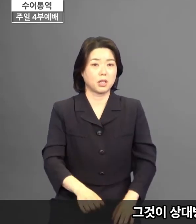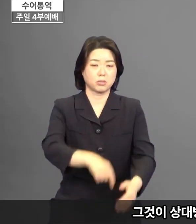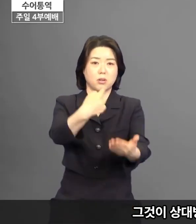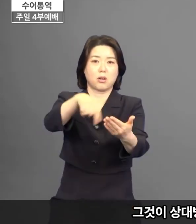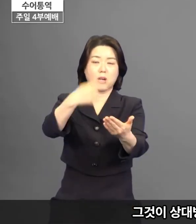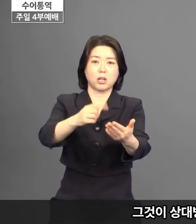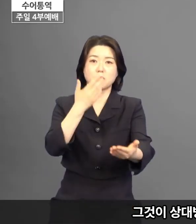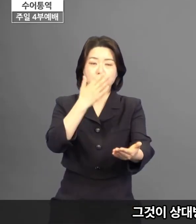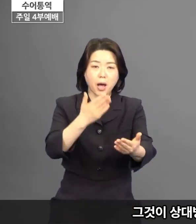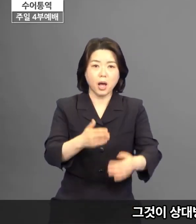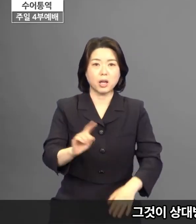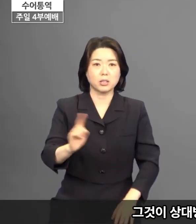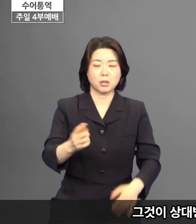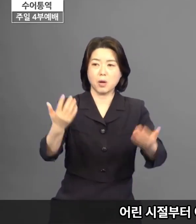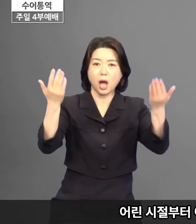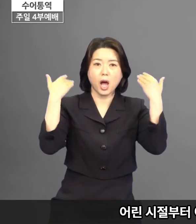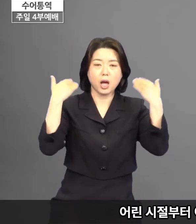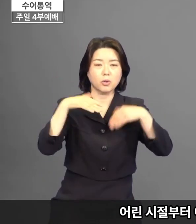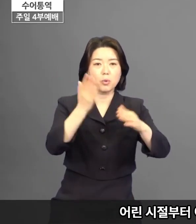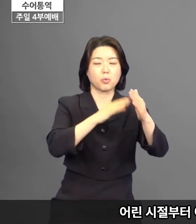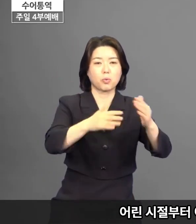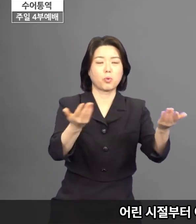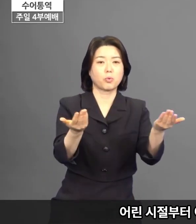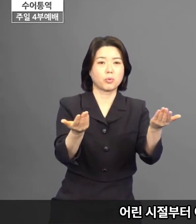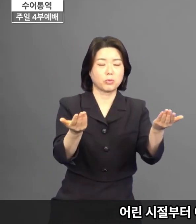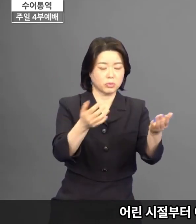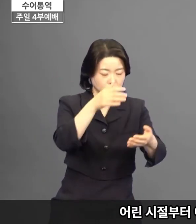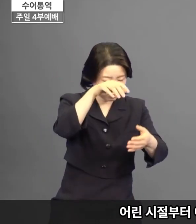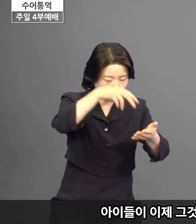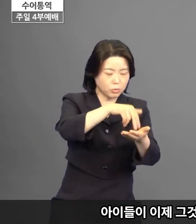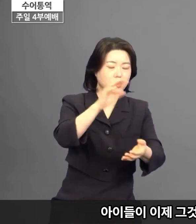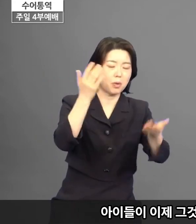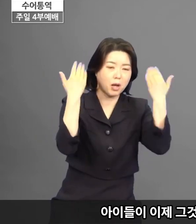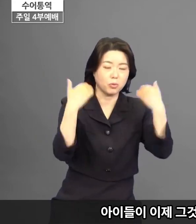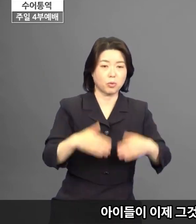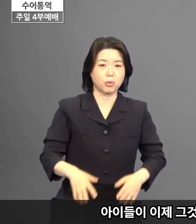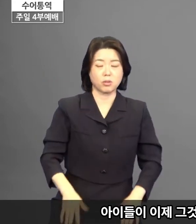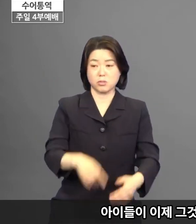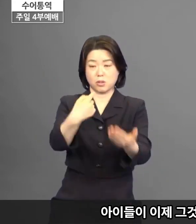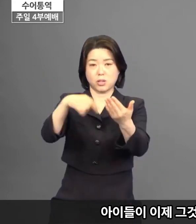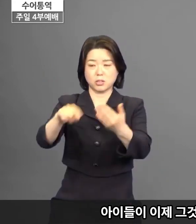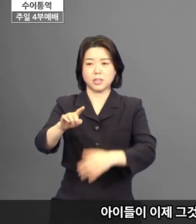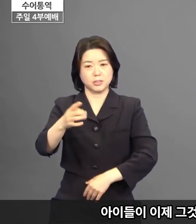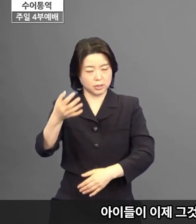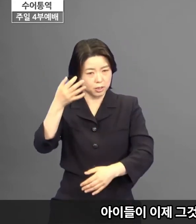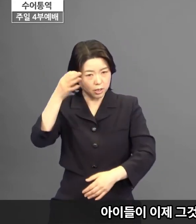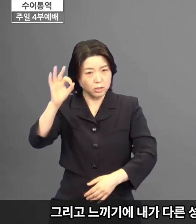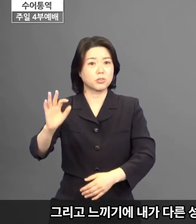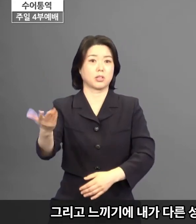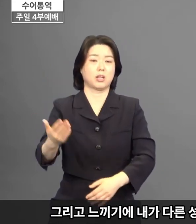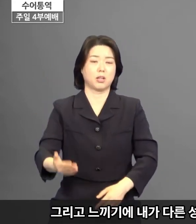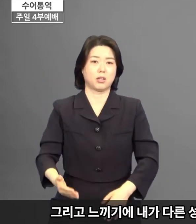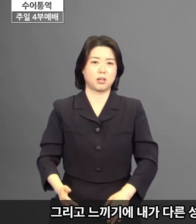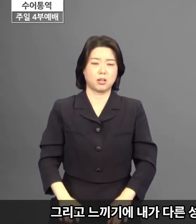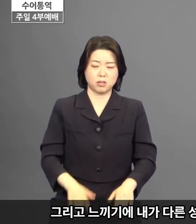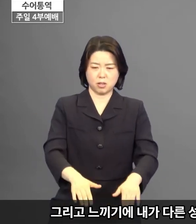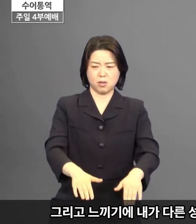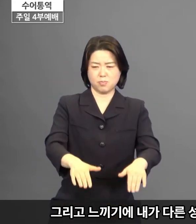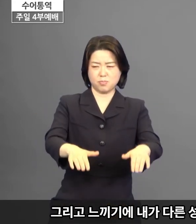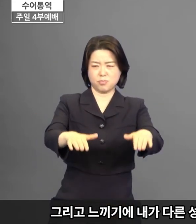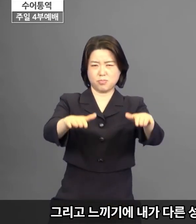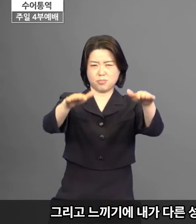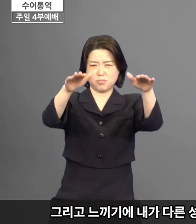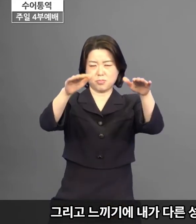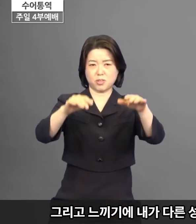그것이 상대방을 존중하는 거야. 어린 시절부터 이걸 가르치는 거예요. 그러니까 아이들이 이제 그쪽 교육을 받고 자랍니다. 그리고